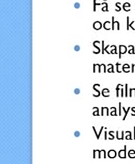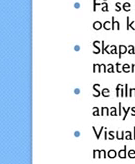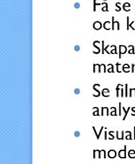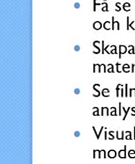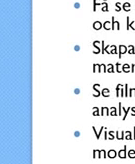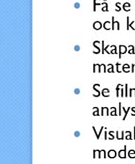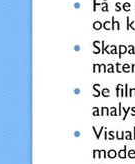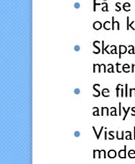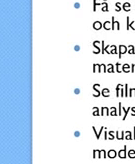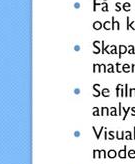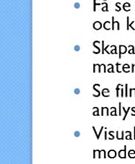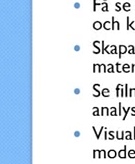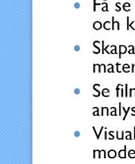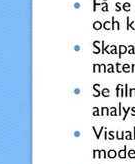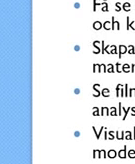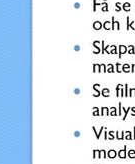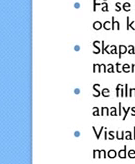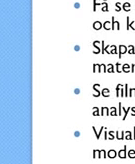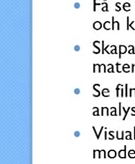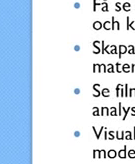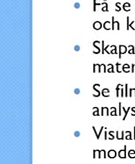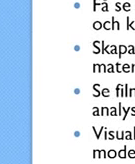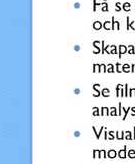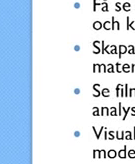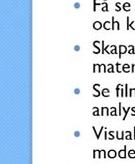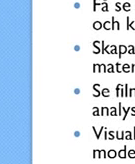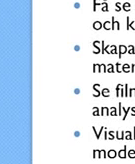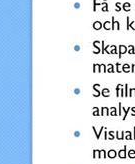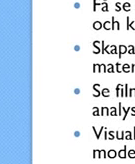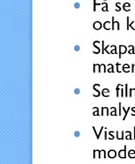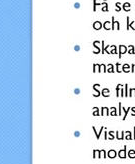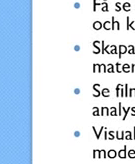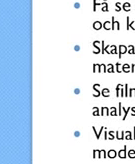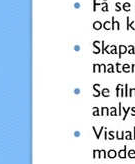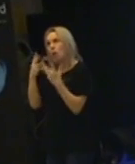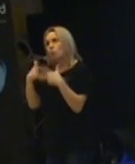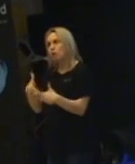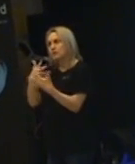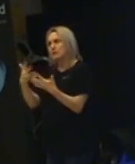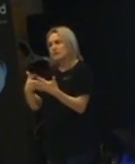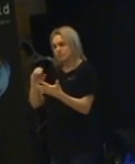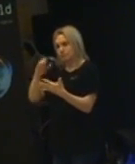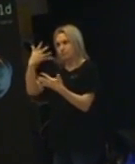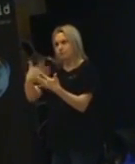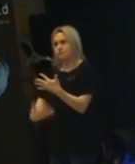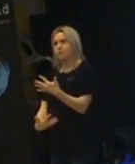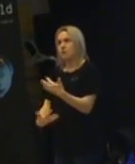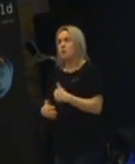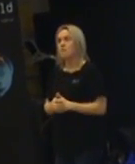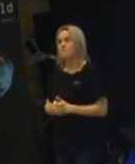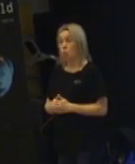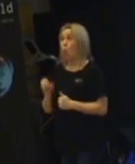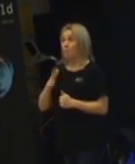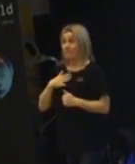i iPadsen så kan jag ha de här dikteringsprogrammen. Ja men fips. Så skriv ju dikteringsprogrammen åt barnet. Vill jag ändå lära dem